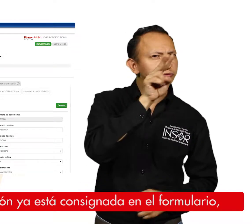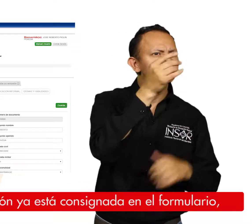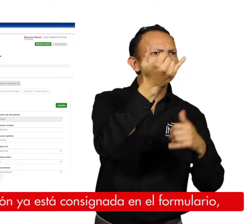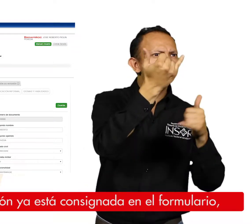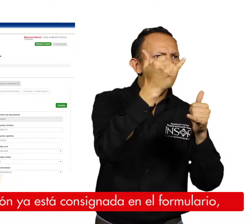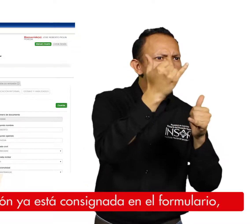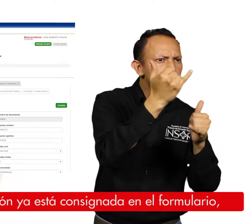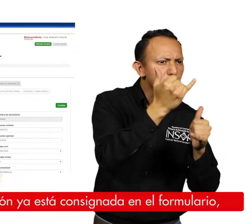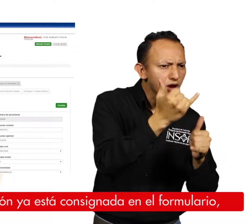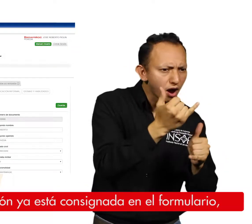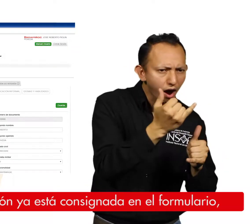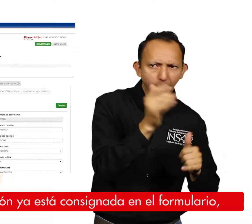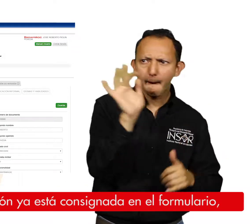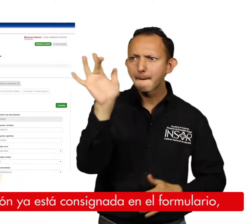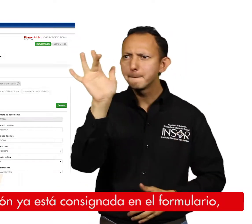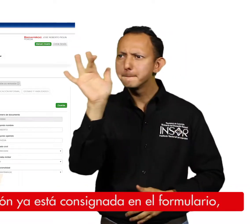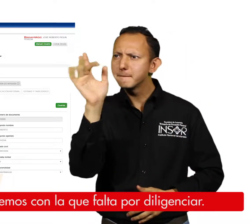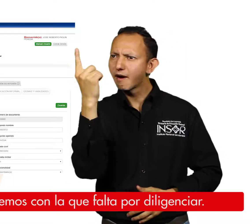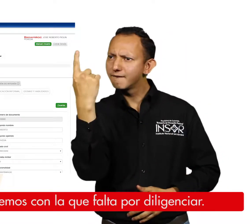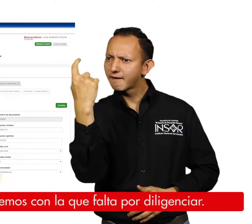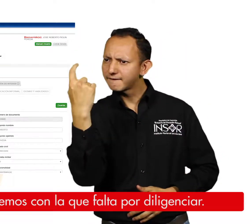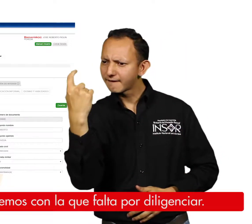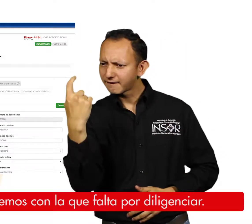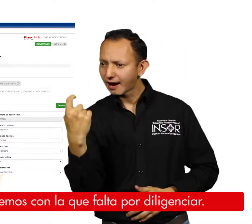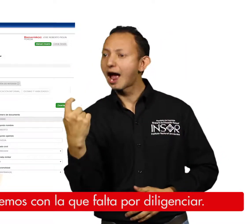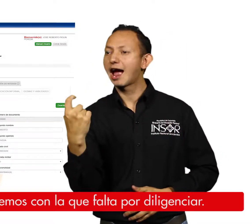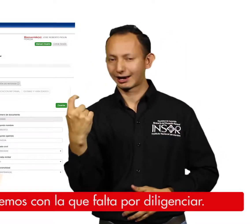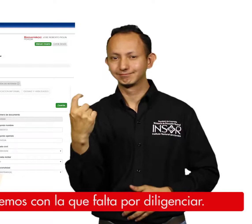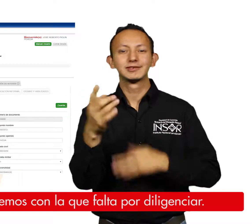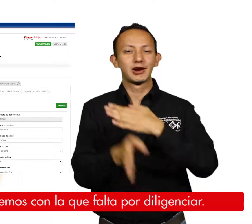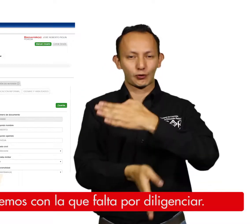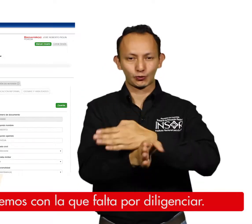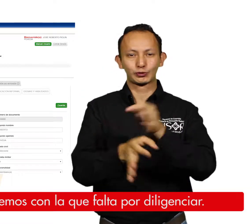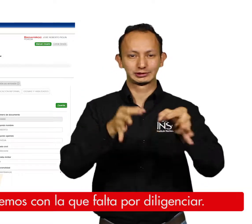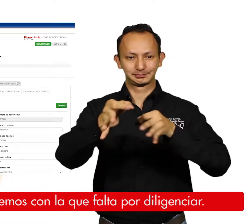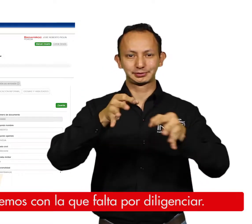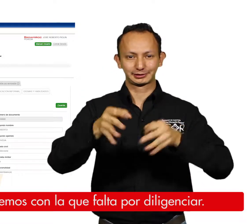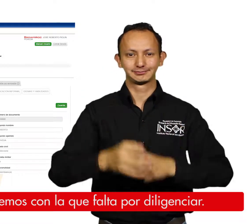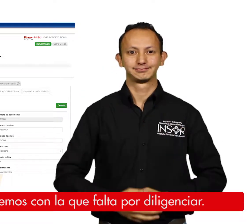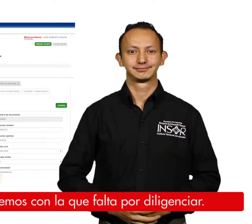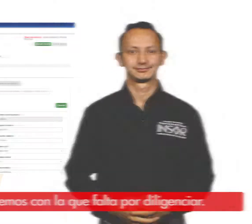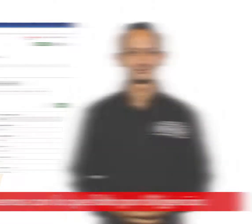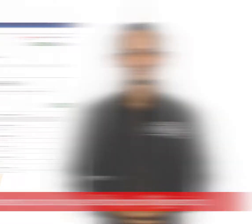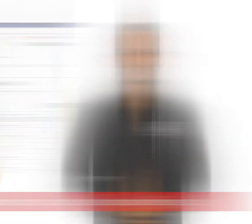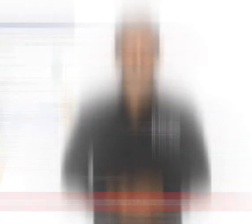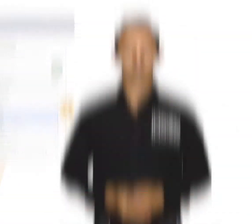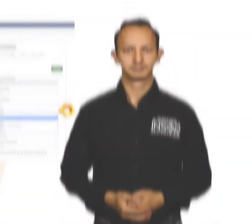Alguna información ya está consignada en el formulario. Ahora continuemos con la que falta por diligenciar.